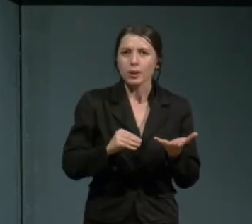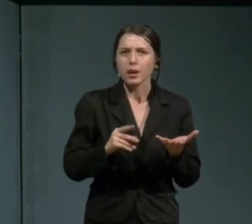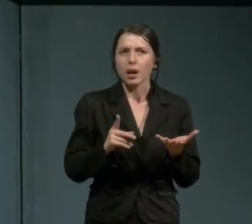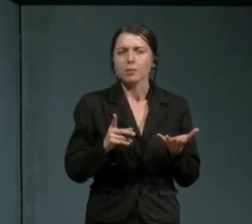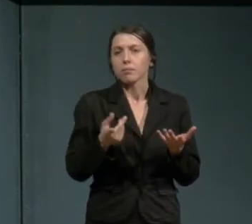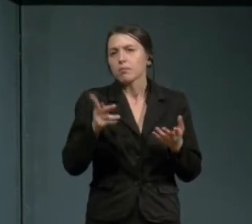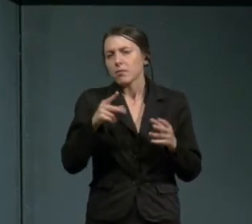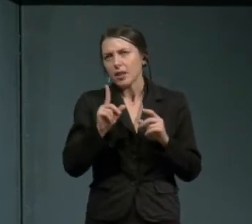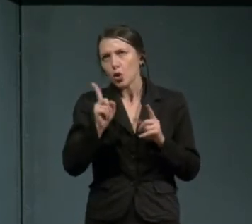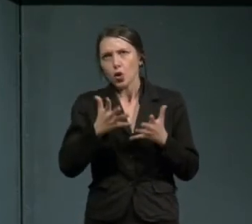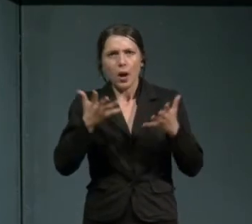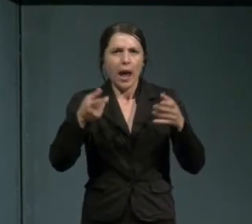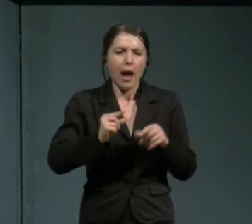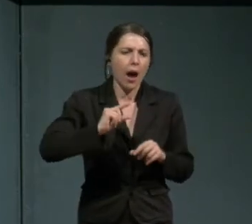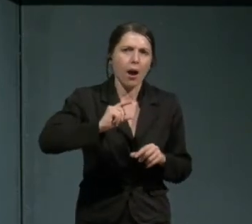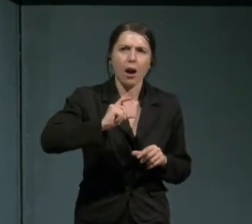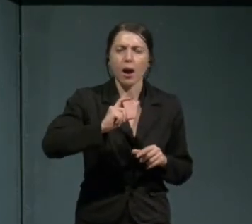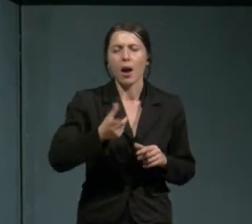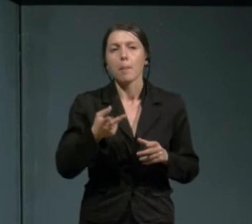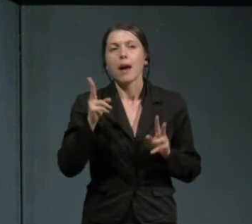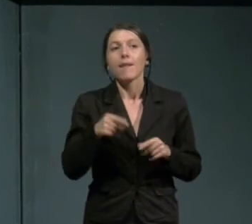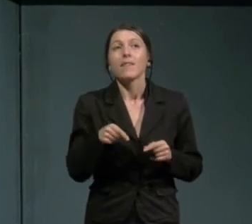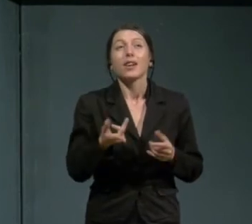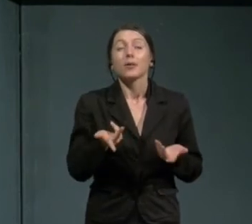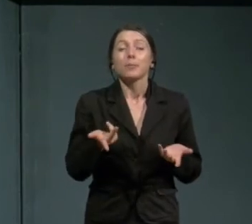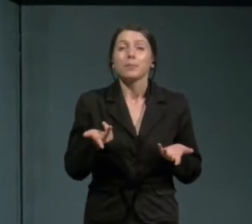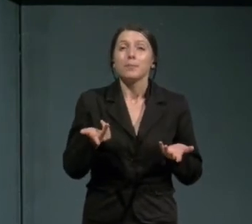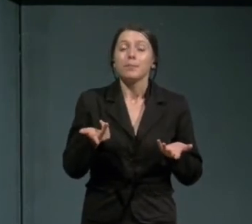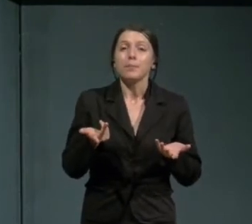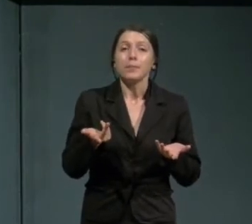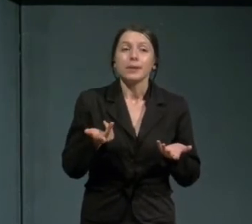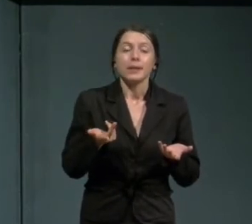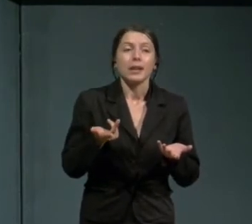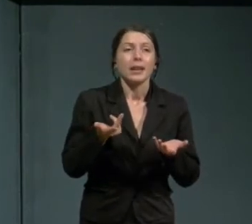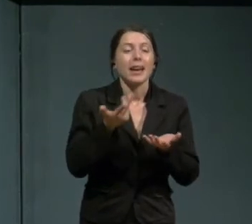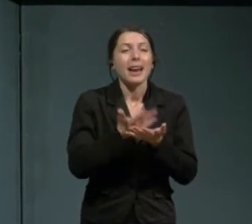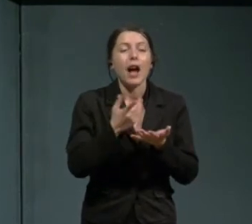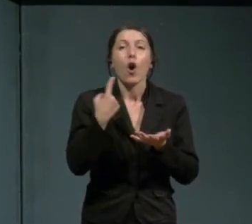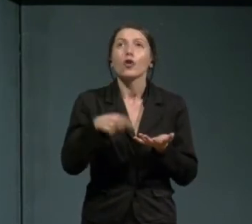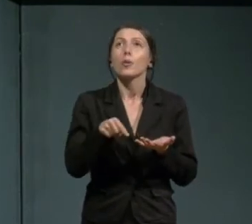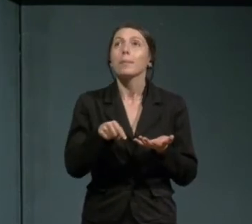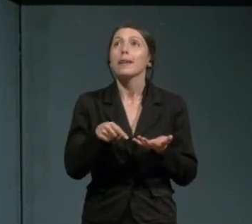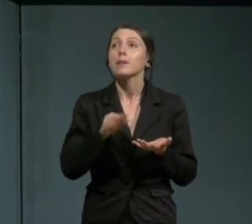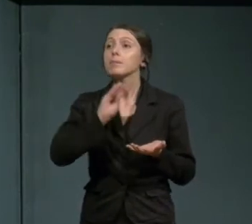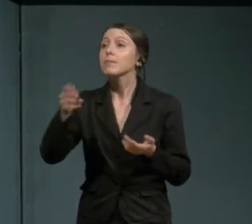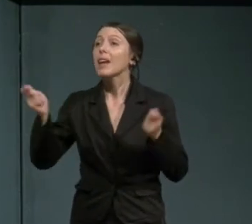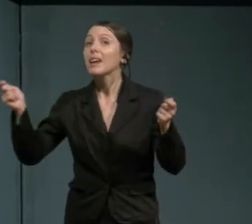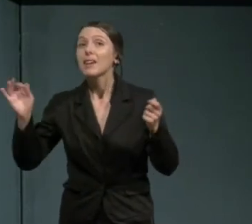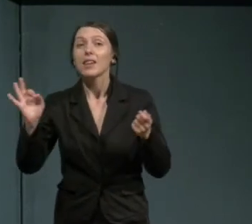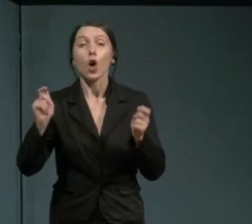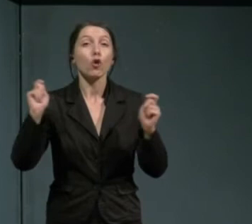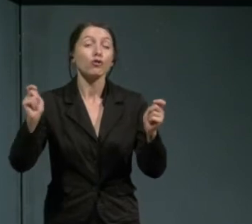grande è però questo testo non sarebbe stato possibile farlo su una rivista su un quotidiano